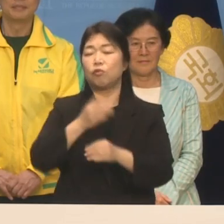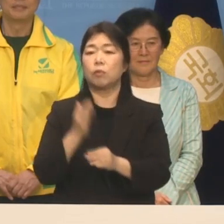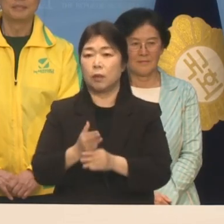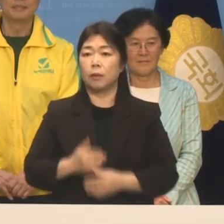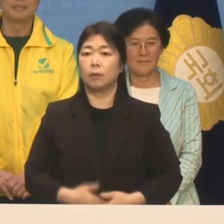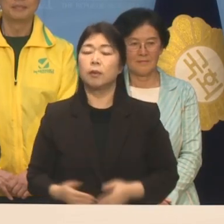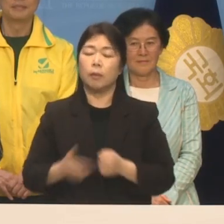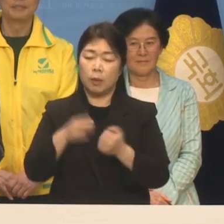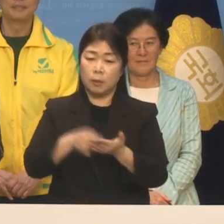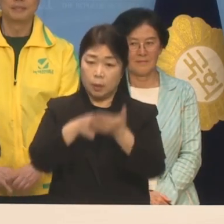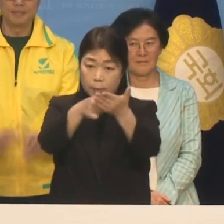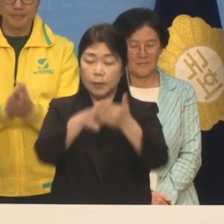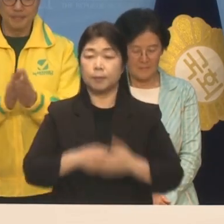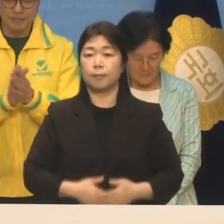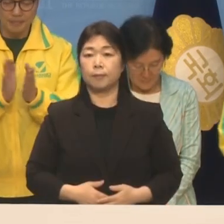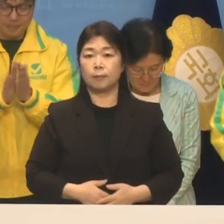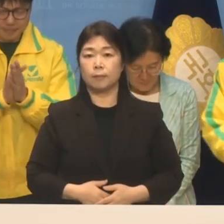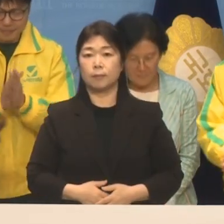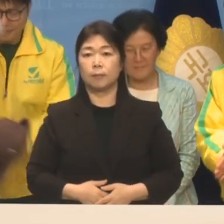제안합니다. 감사합니다.